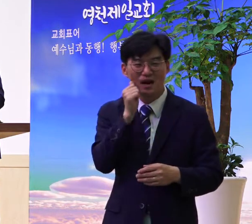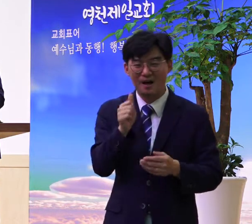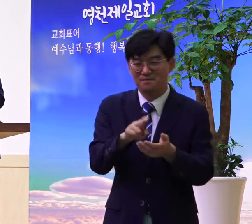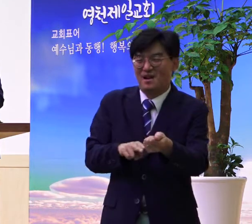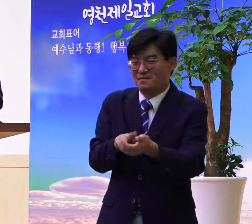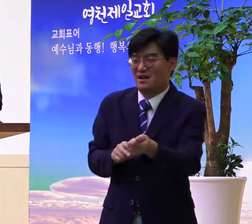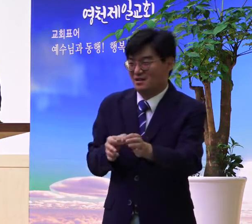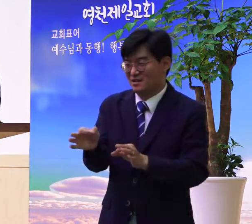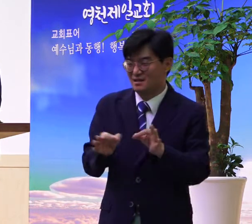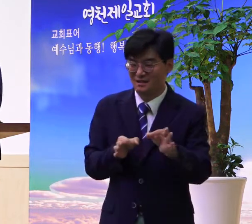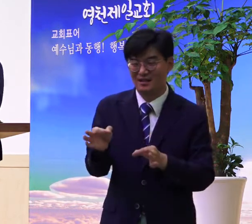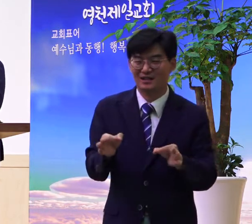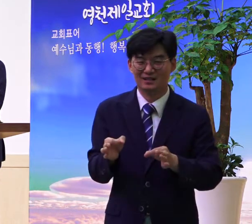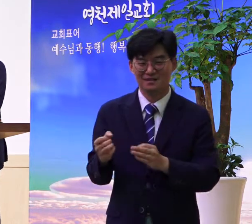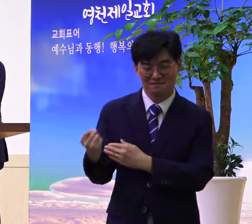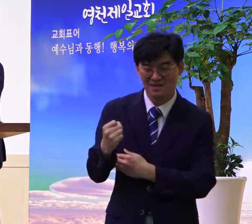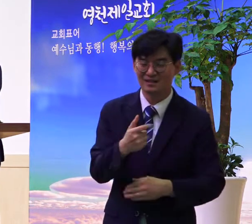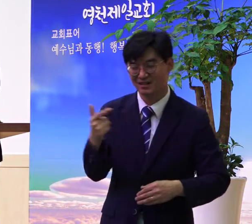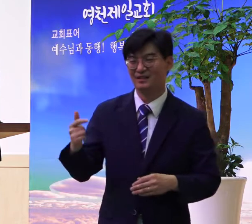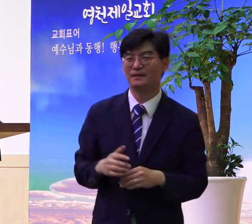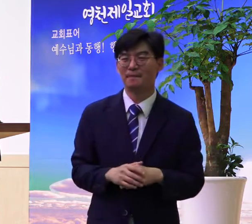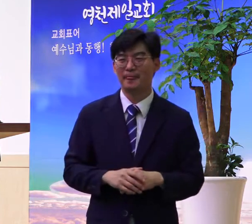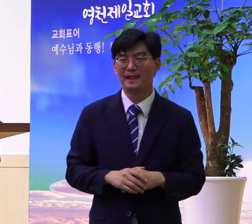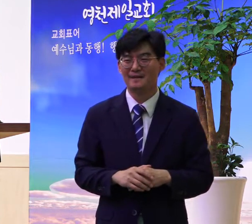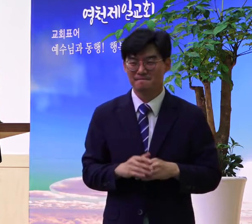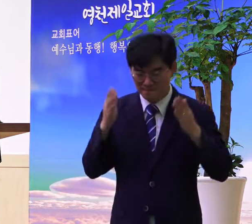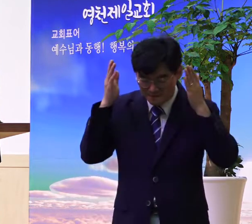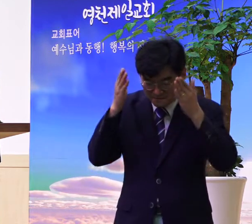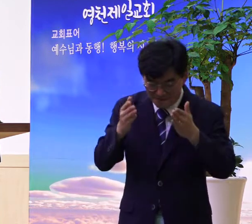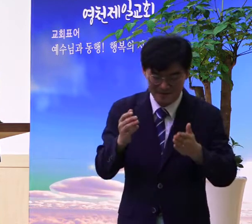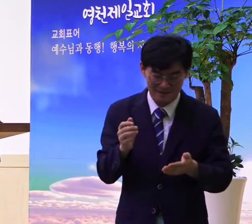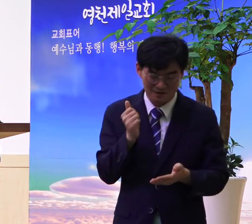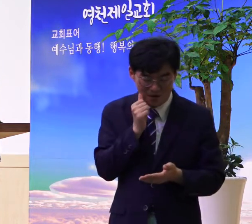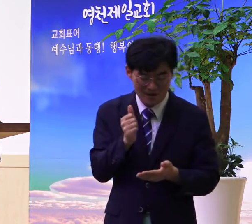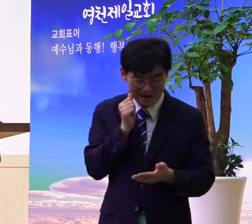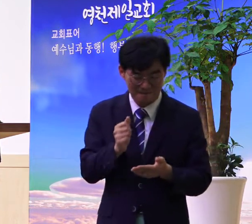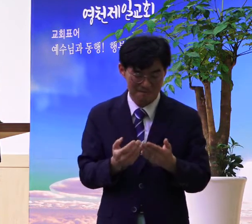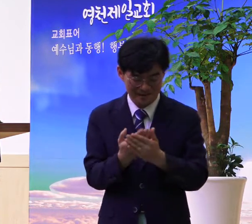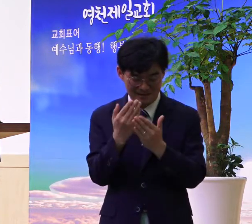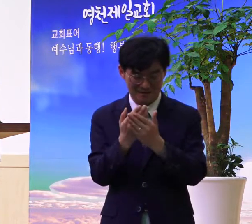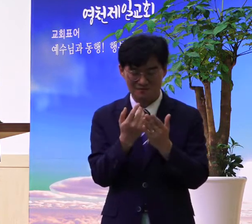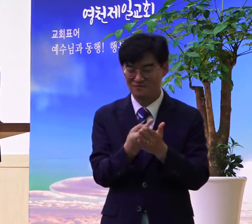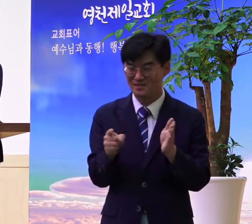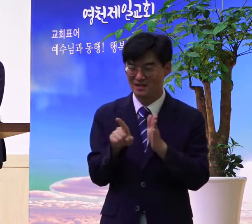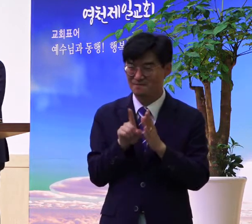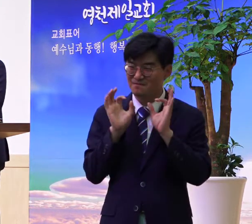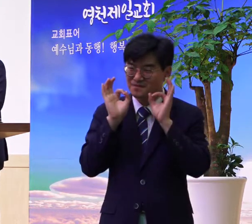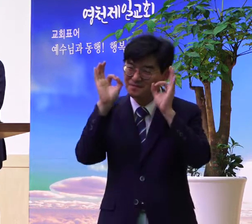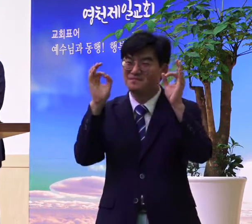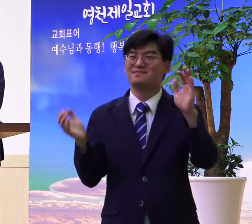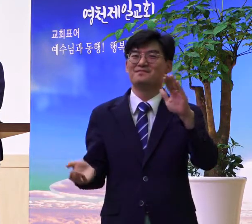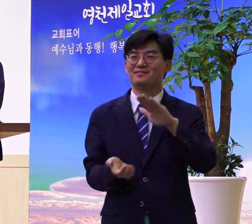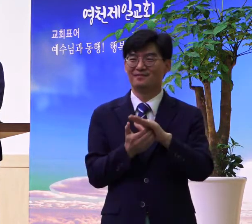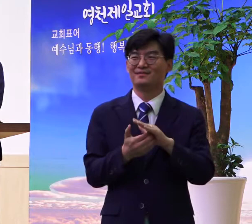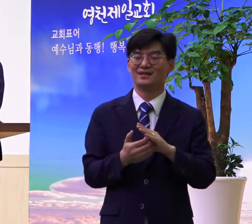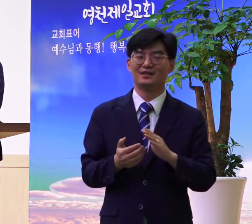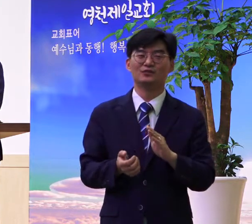얼마나 그가 탁월한 열정을 가졌는지 그 열정을 통해서 회사를 리드하면서 놀라운 성장을 그런 결과를